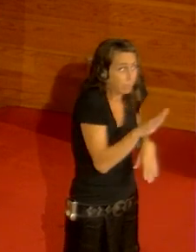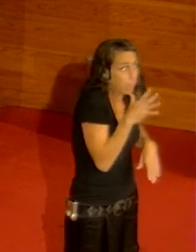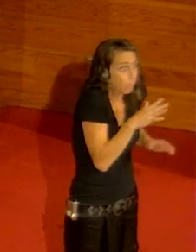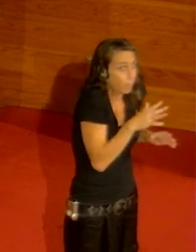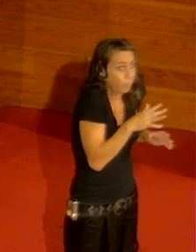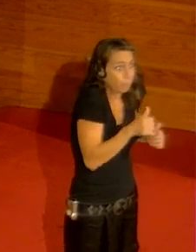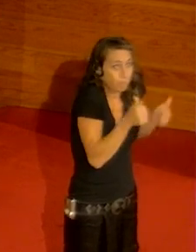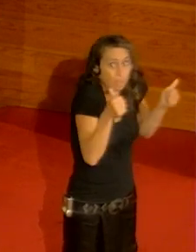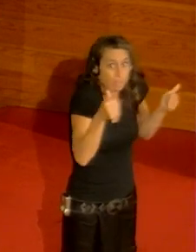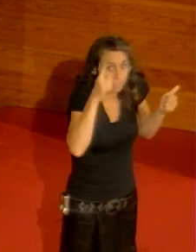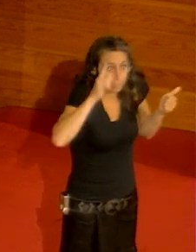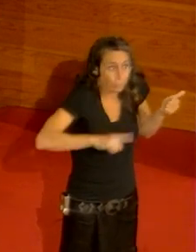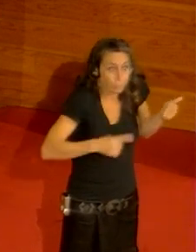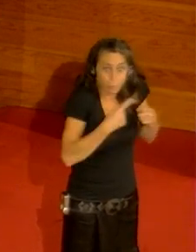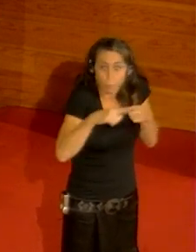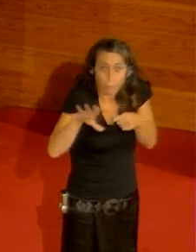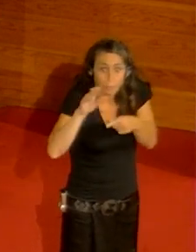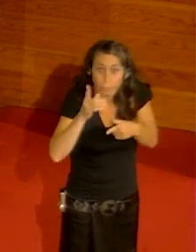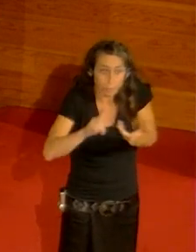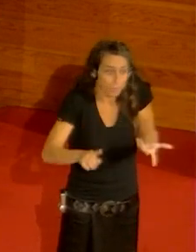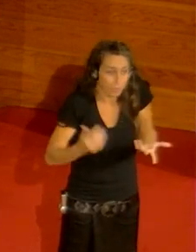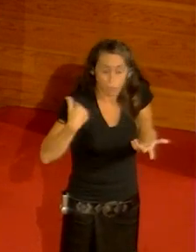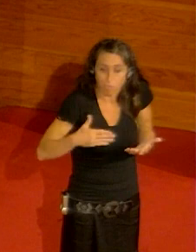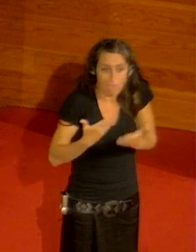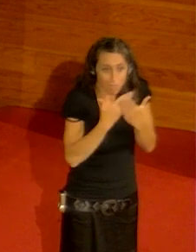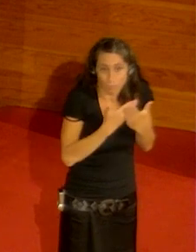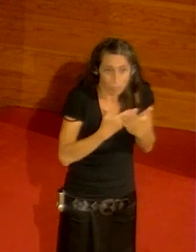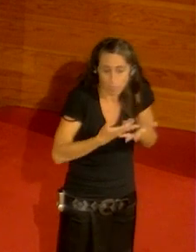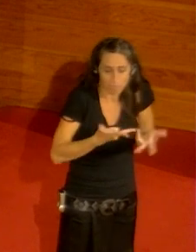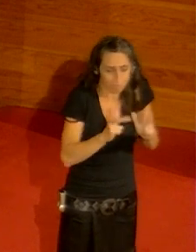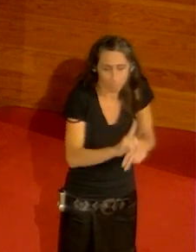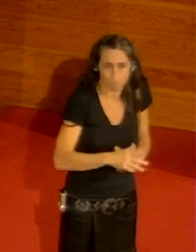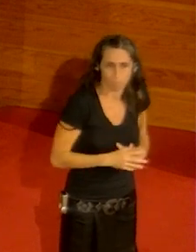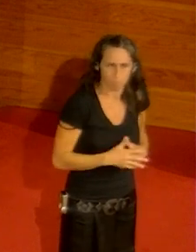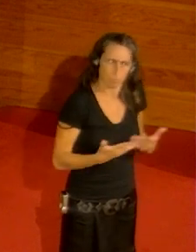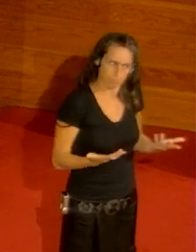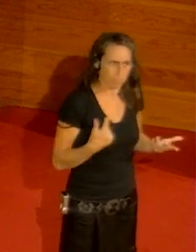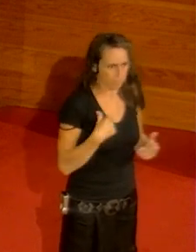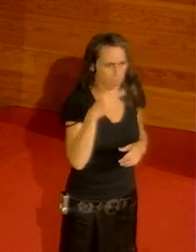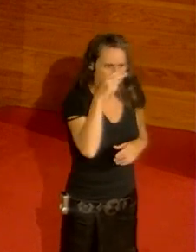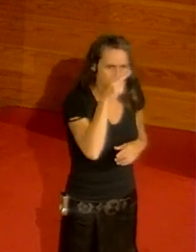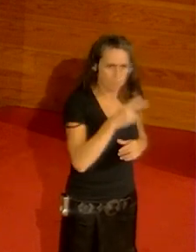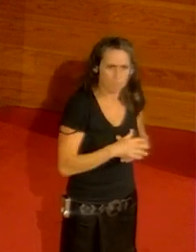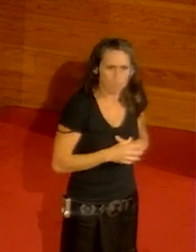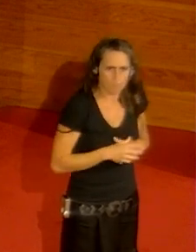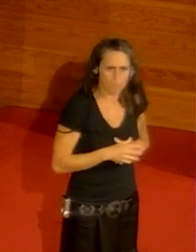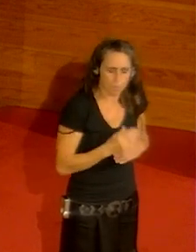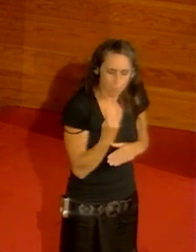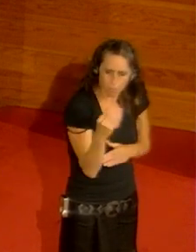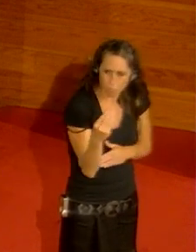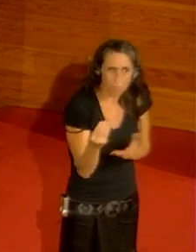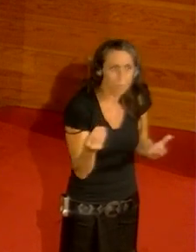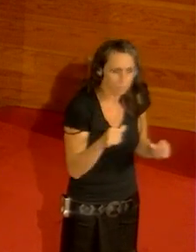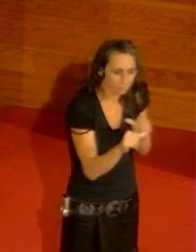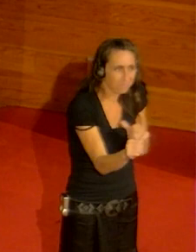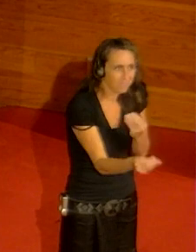si no entendía De nada más y ya no le dejaban estudiar entonces a mí me ocupa esos jóvenes que van a